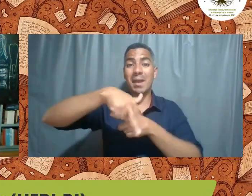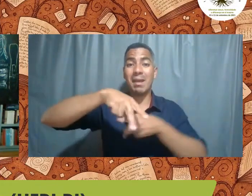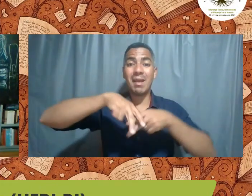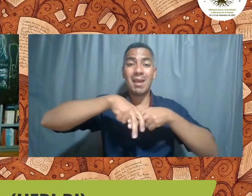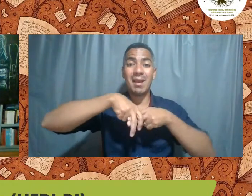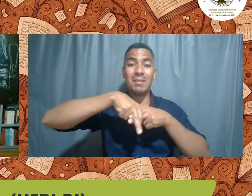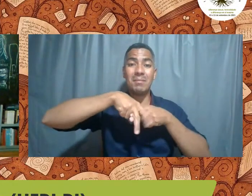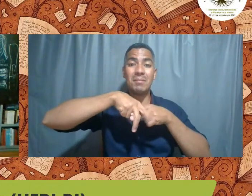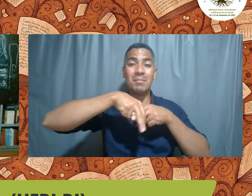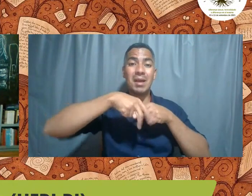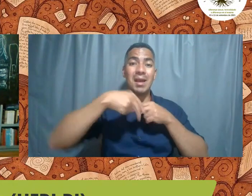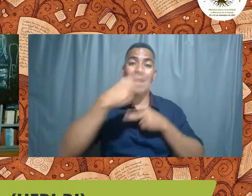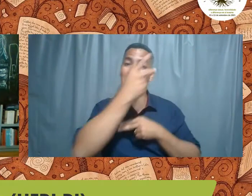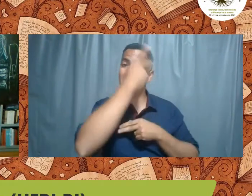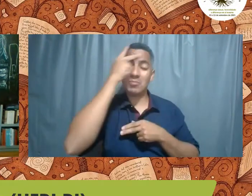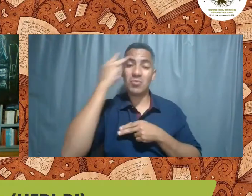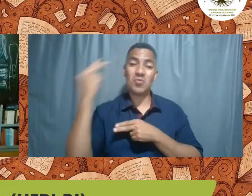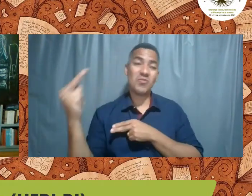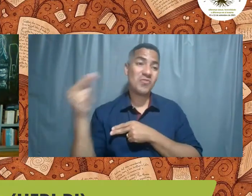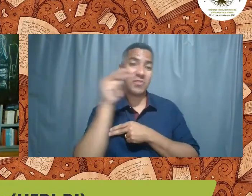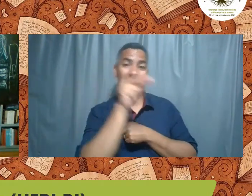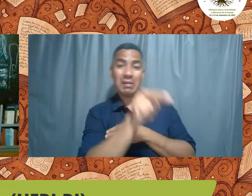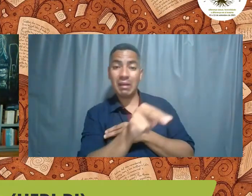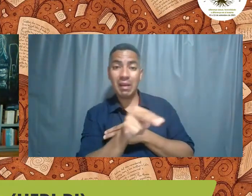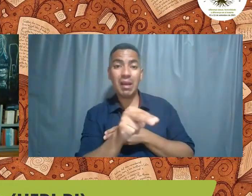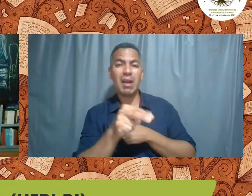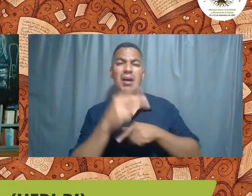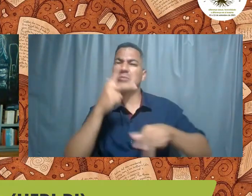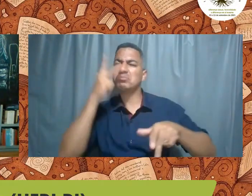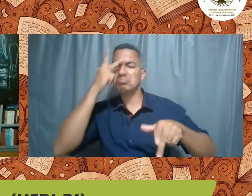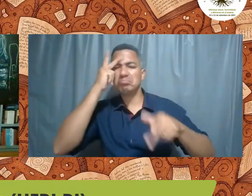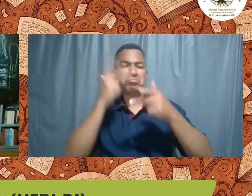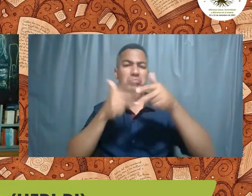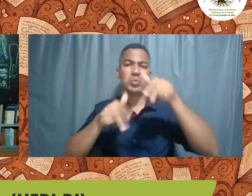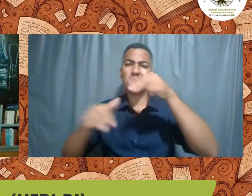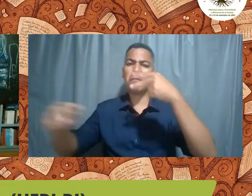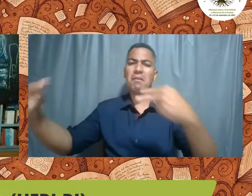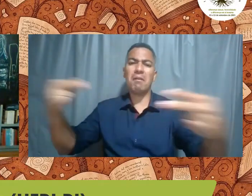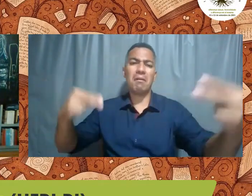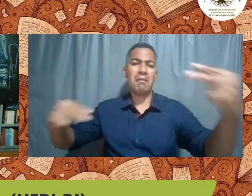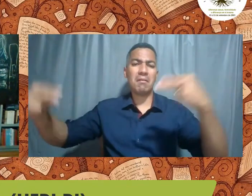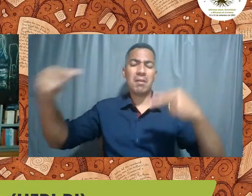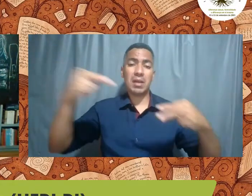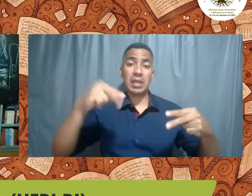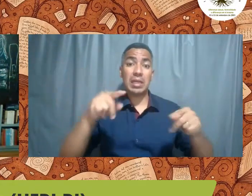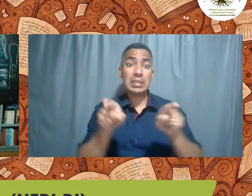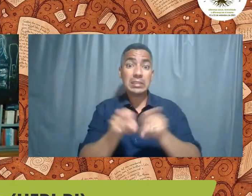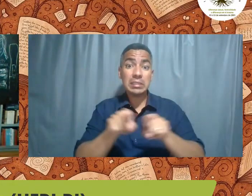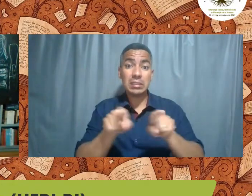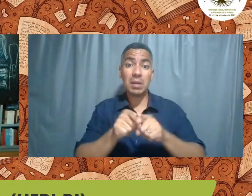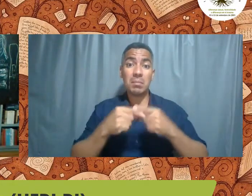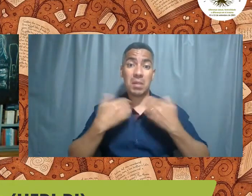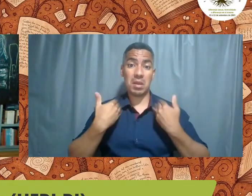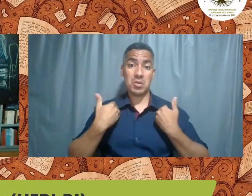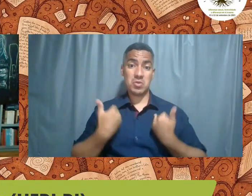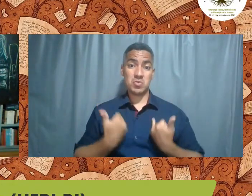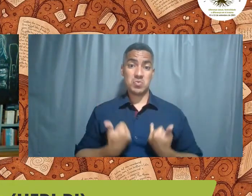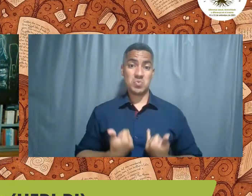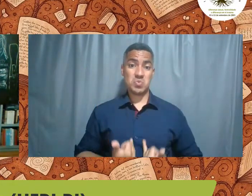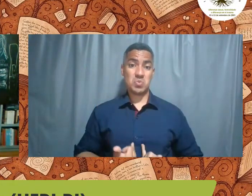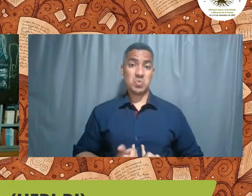né, as mulheres exibiam também os seus seios, né, de maneira